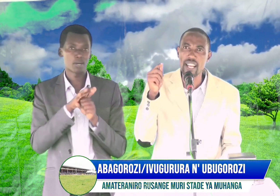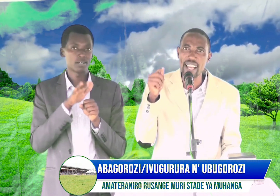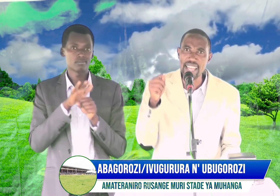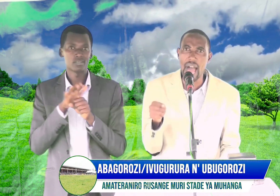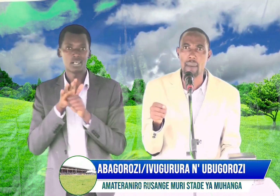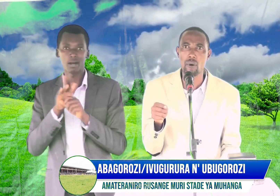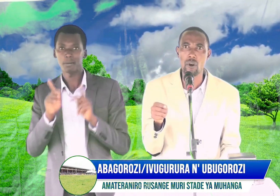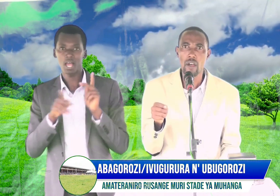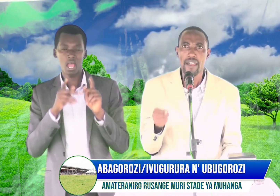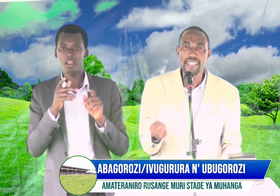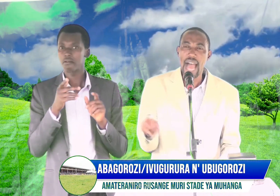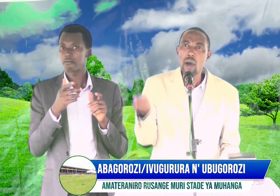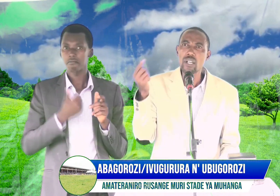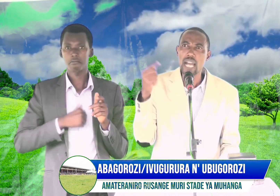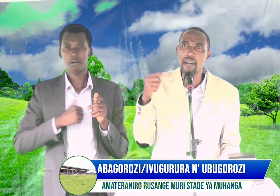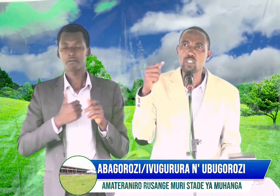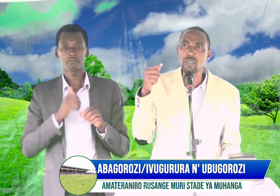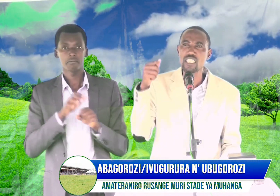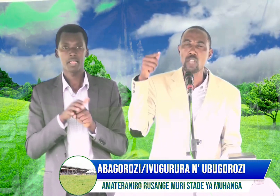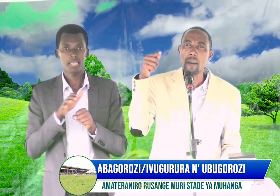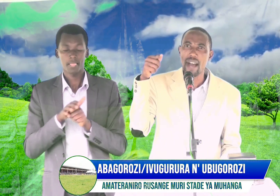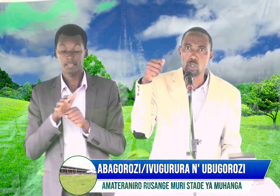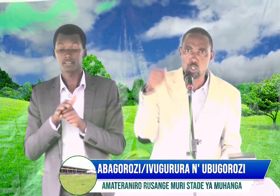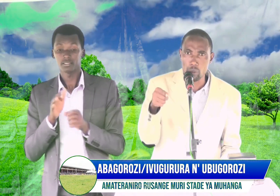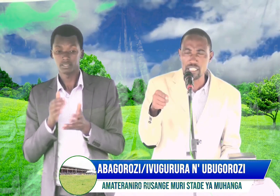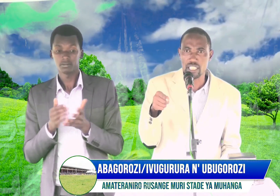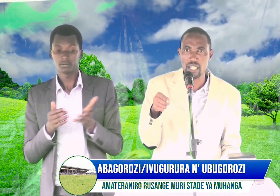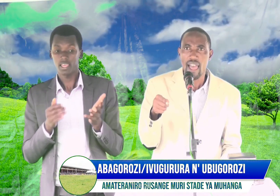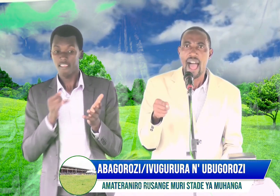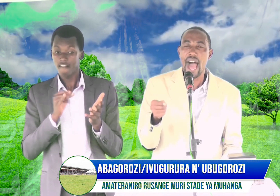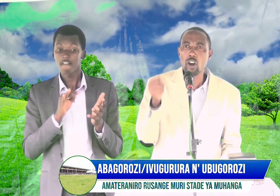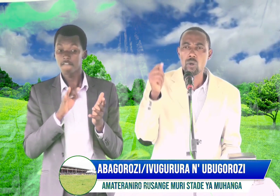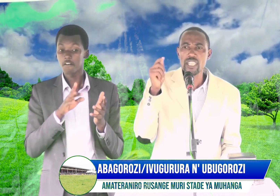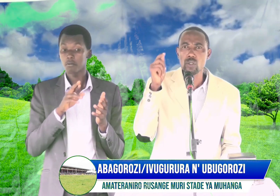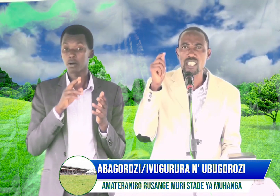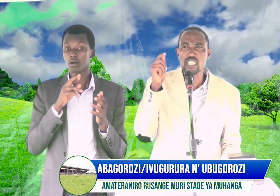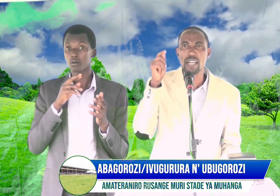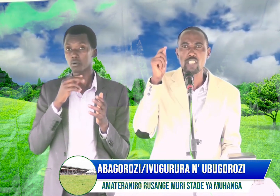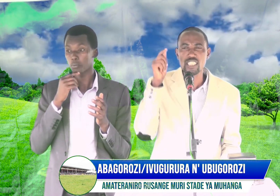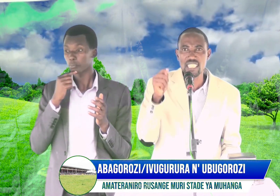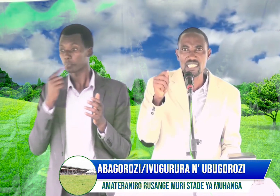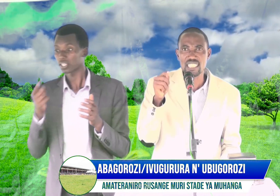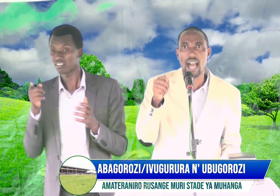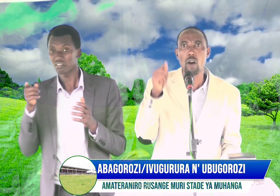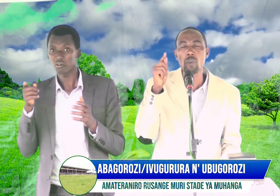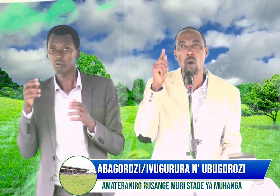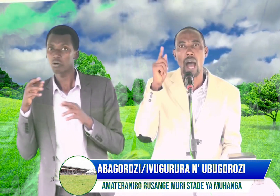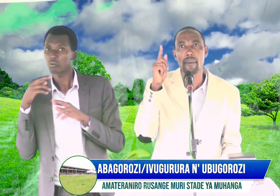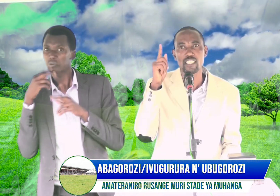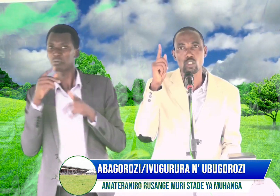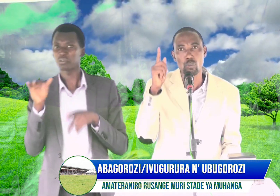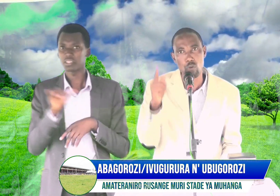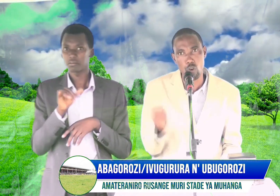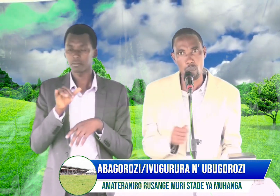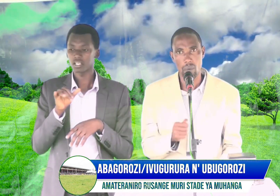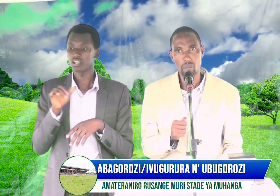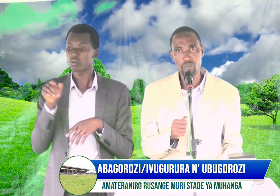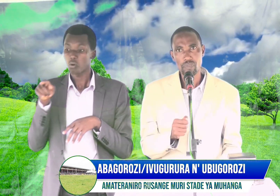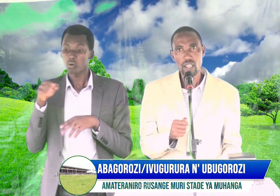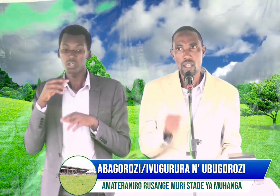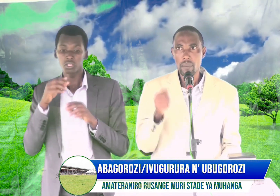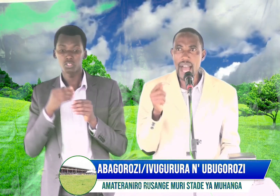ku mikorere yabo, nawe ukabasubiza ibyo bagushubije, aho guhinduka ikibazo cy'isi, ahubwo wabera isi